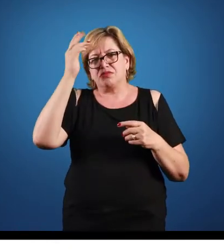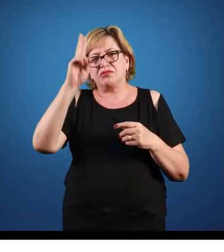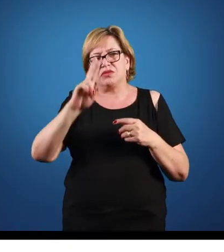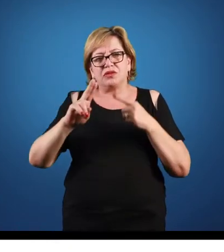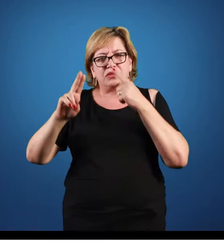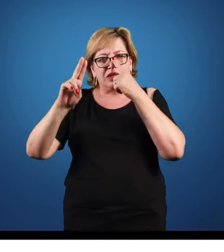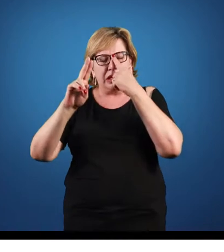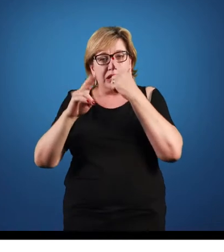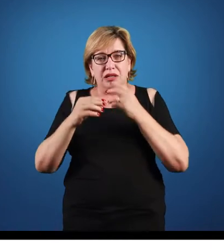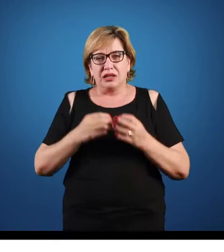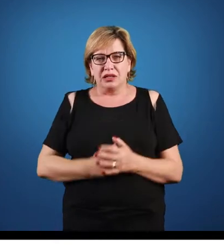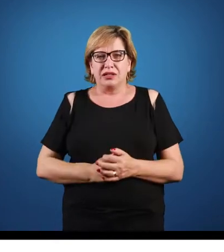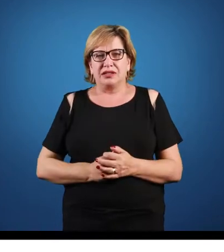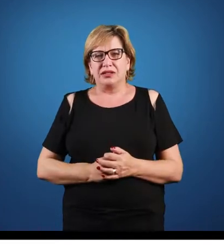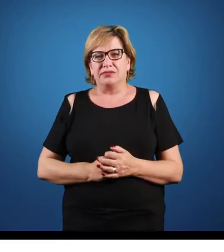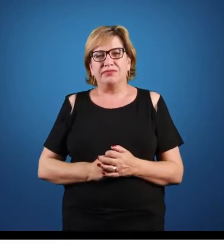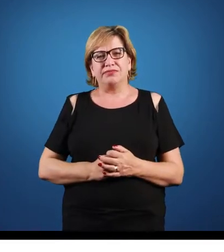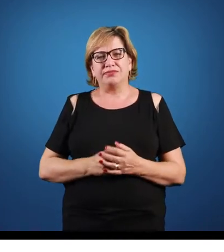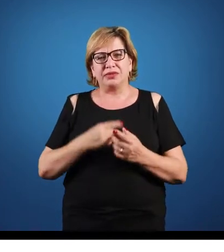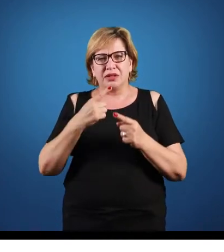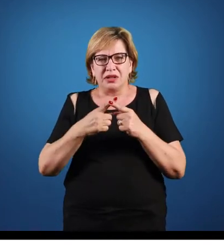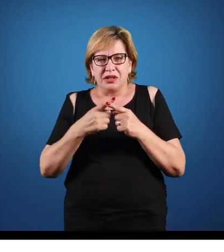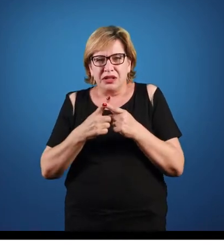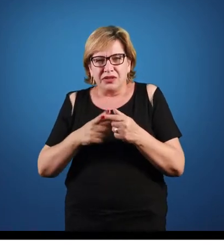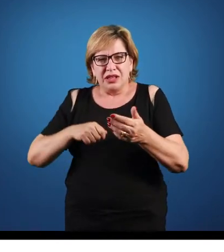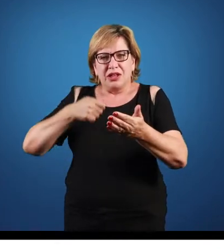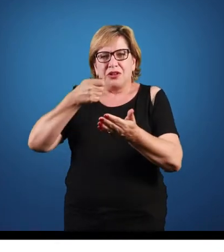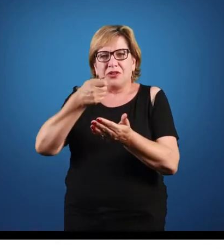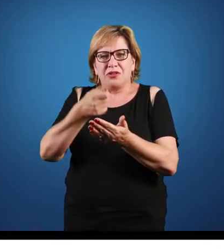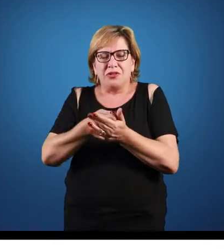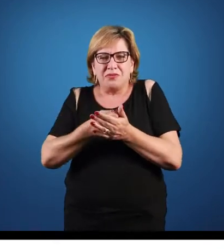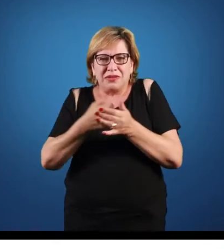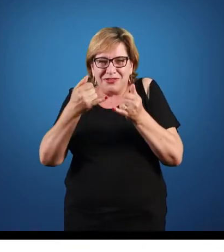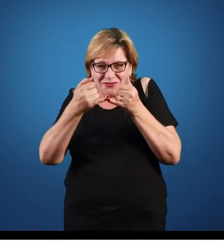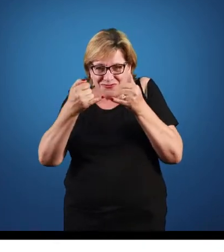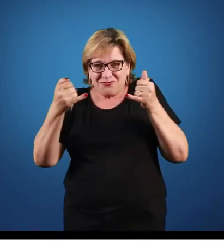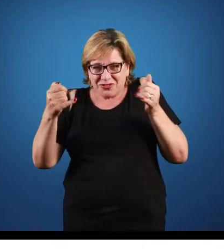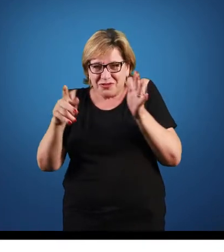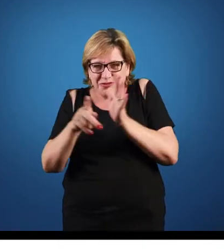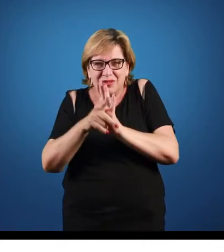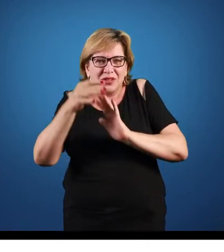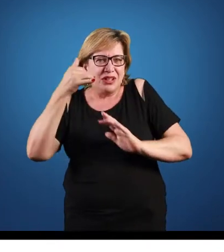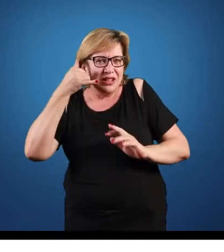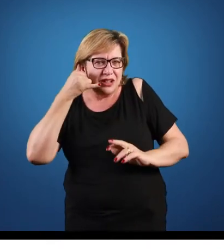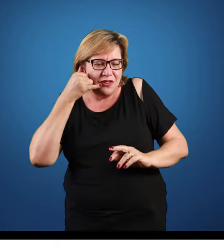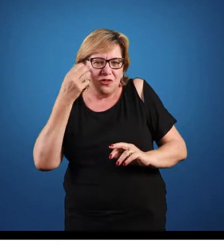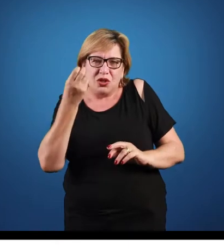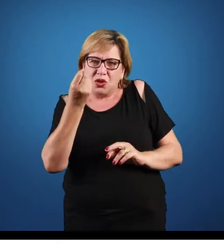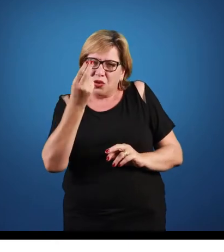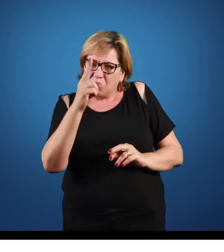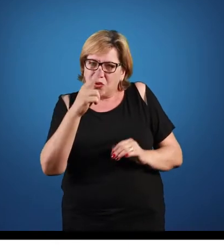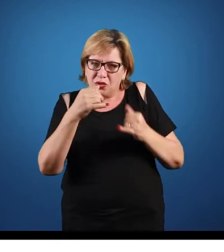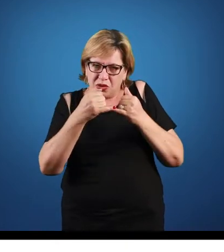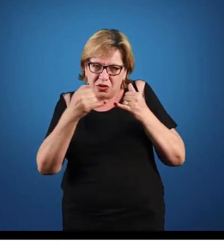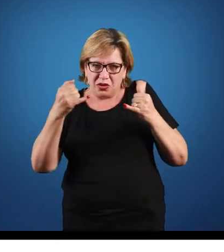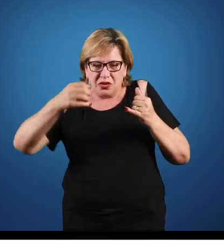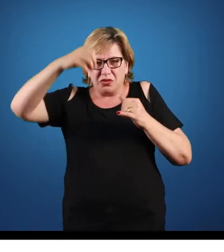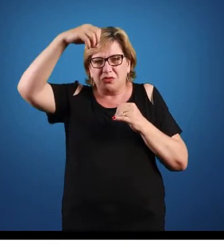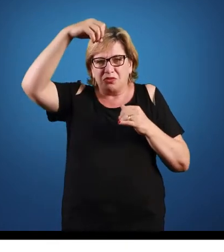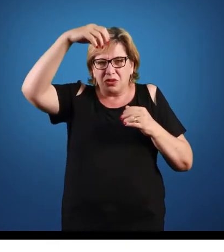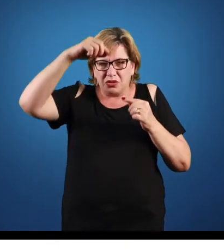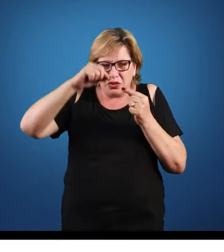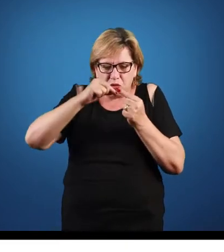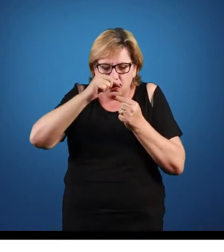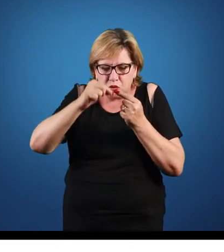difícil de achar porque se você comprar é cabo do telefone ou cabelos é dependendo do do filamento se for numa matéria construção